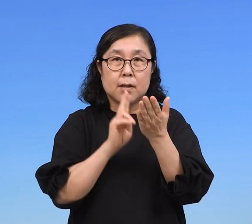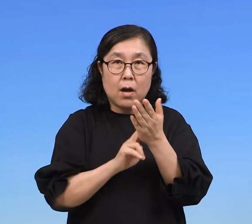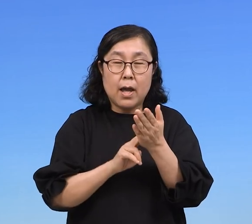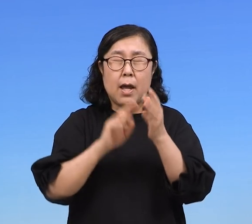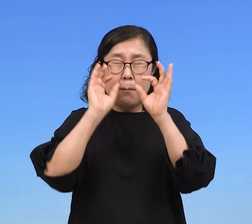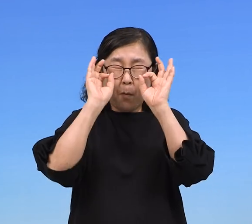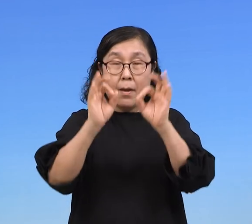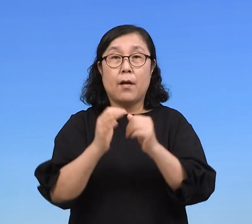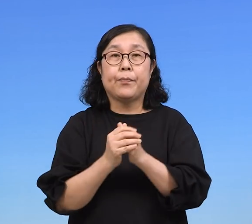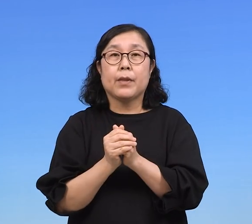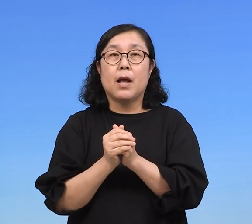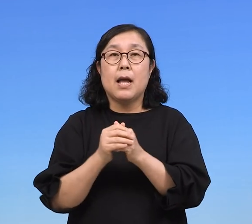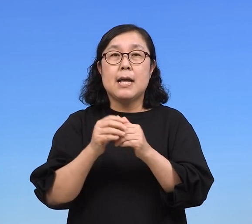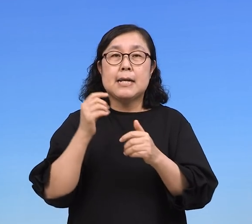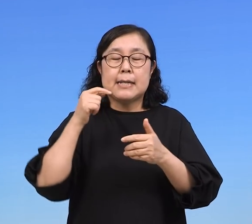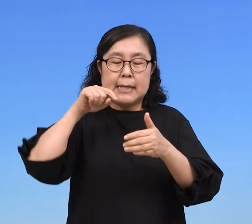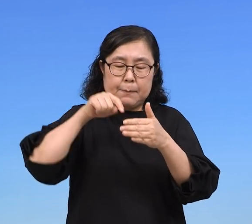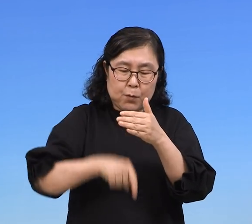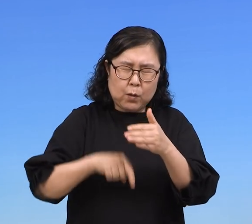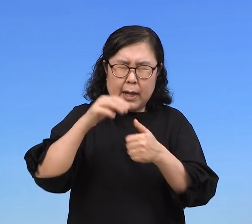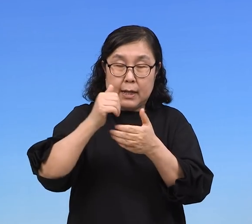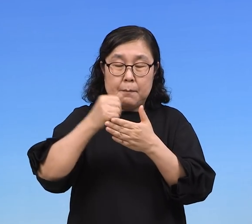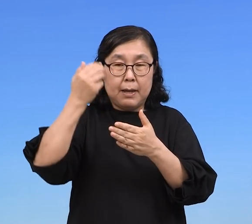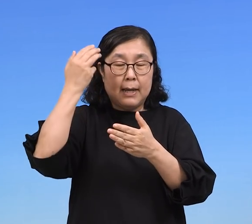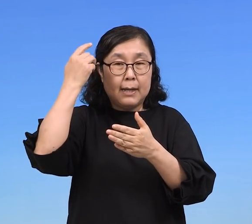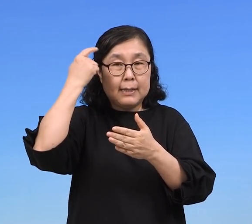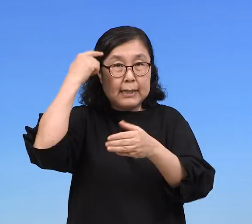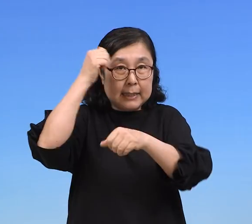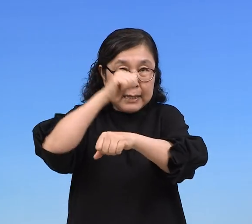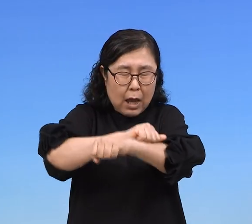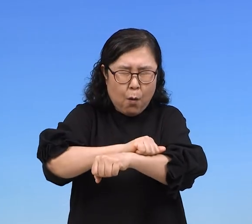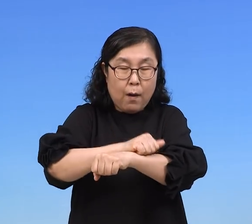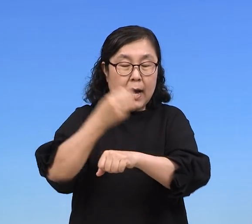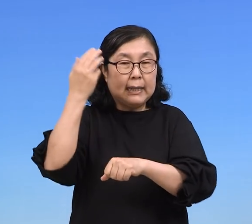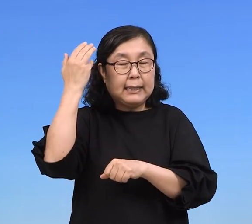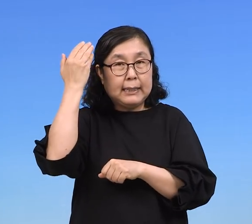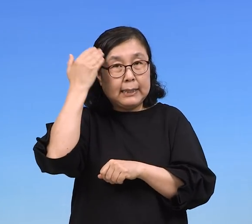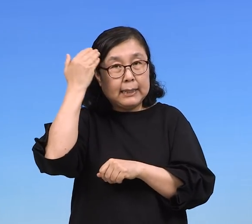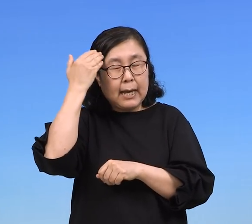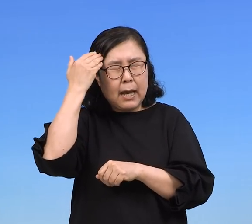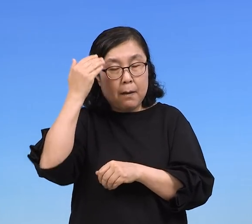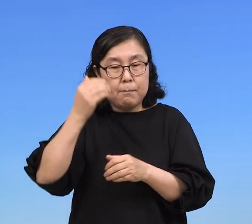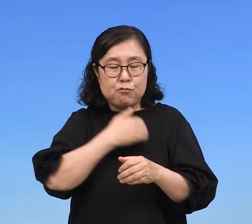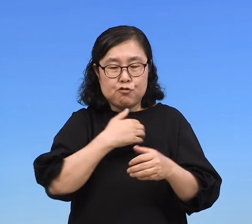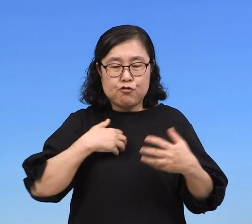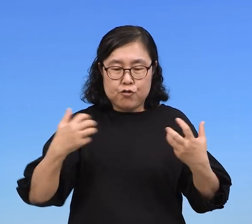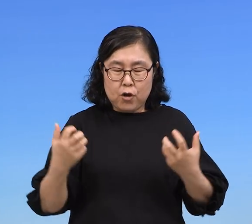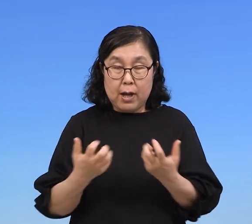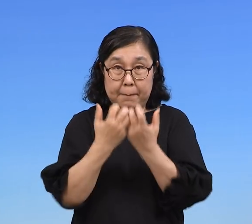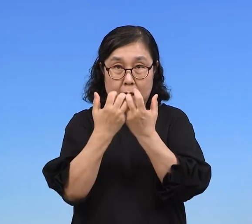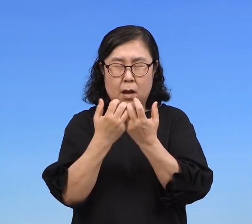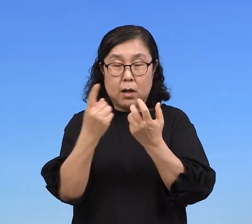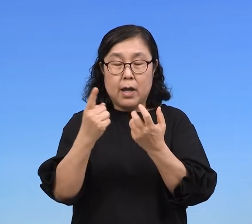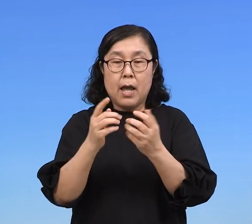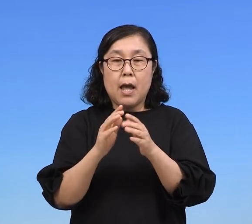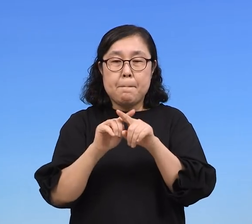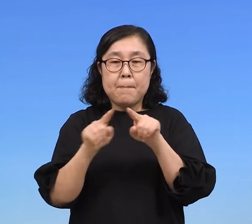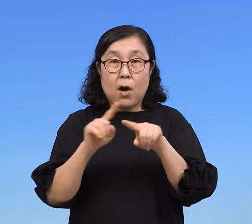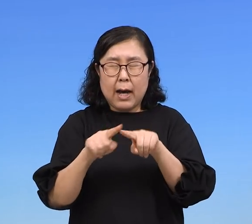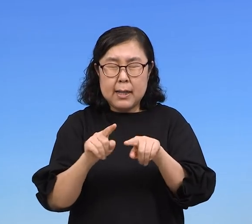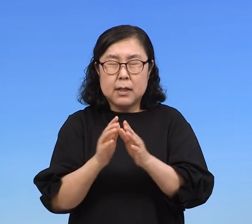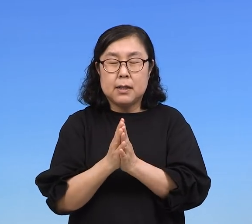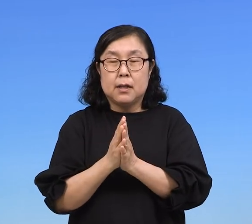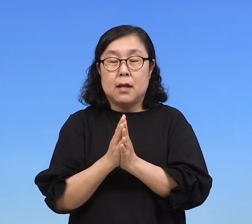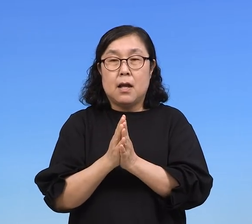로마서 11장 33절에 보면은 깊도다 하나님의 지혜와 지식의 풍성함이요 그의